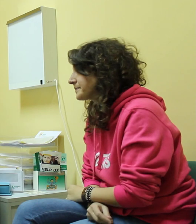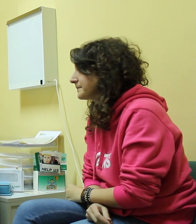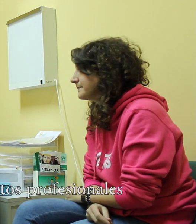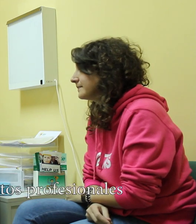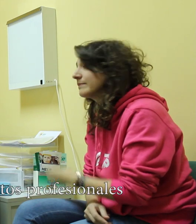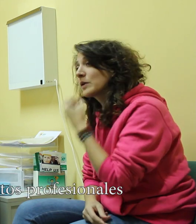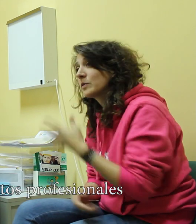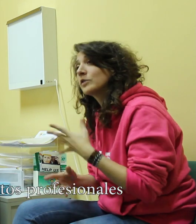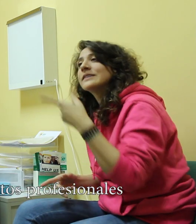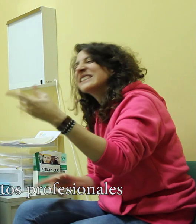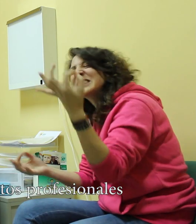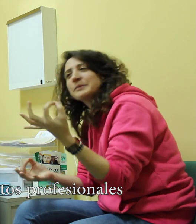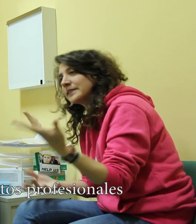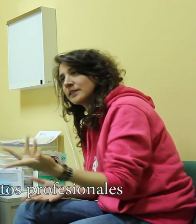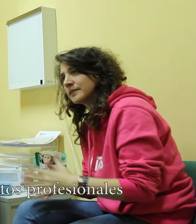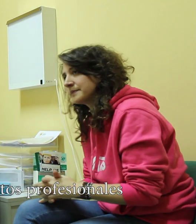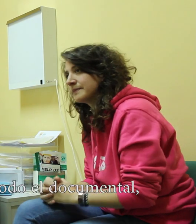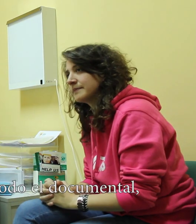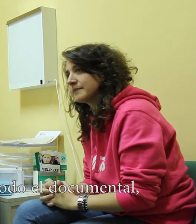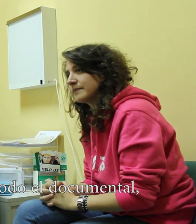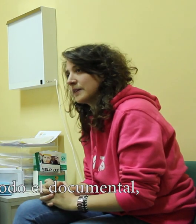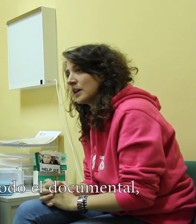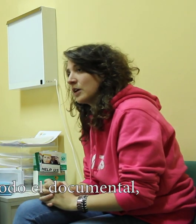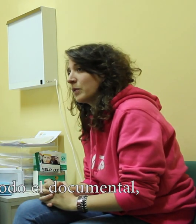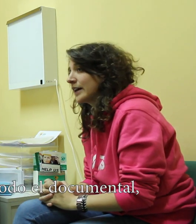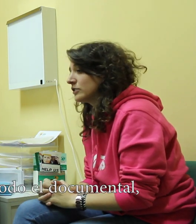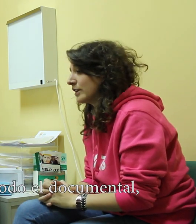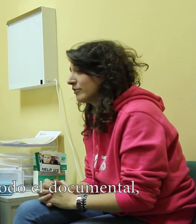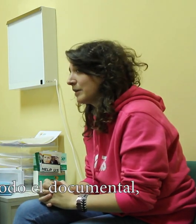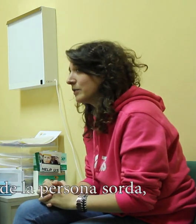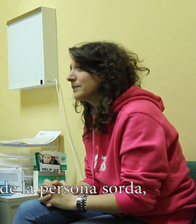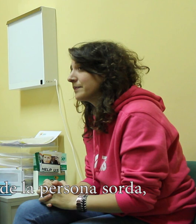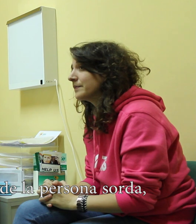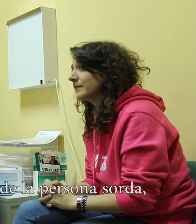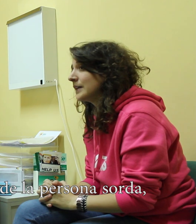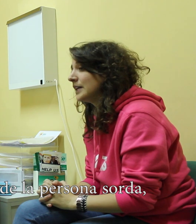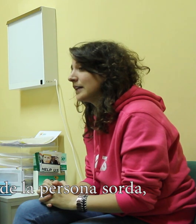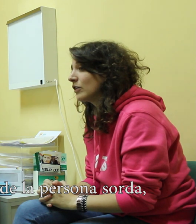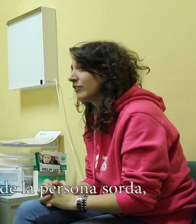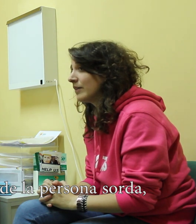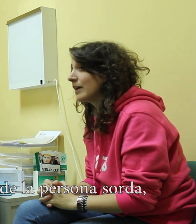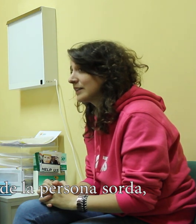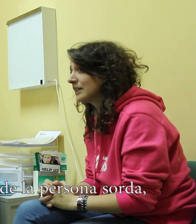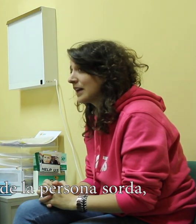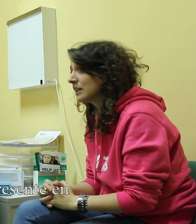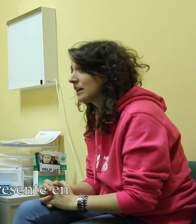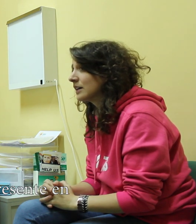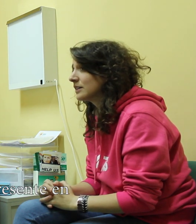Un ejemplo del trabajo de estos profesionales podemos observarlo durante todo el documental en diferentes facetas de la vida de la persona sorda, es decir,